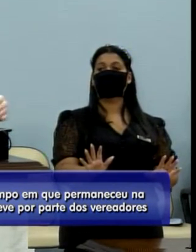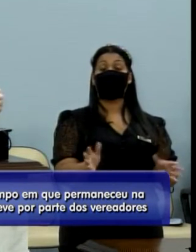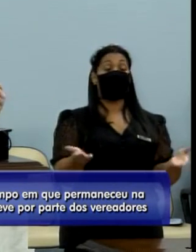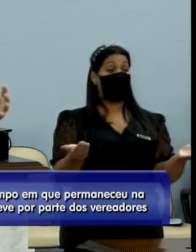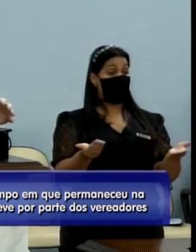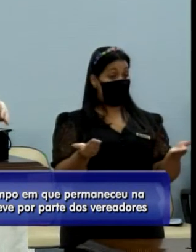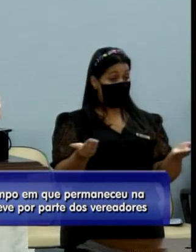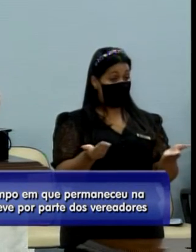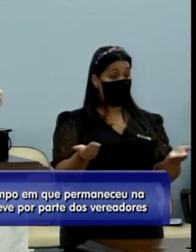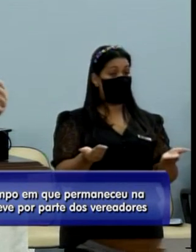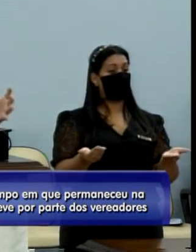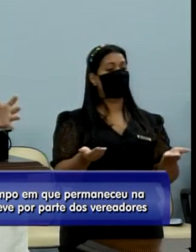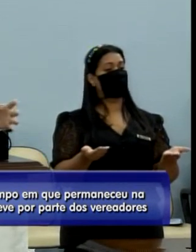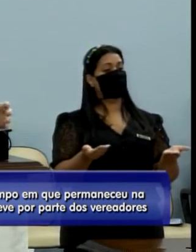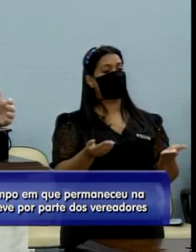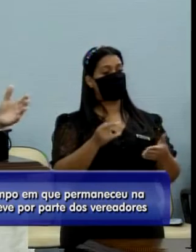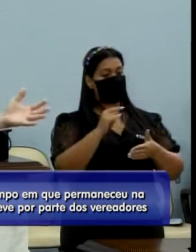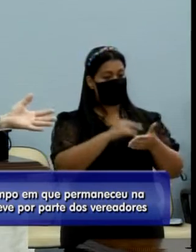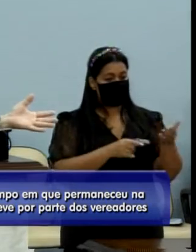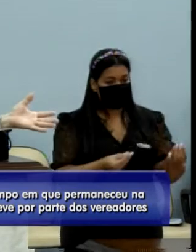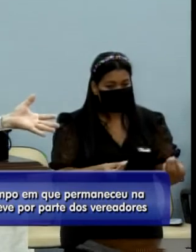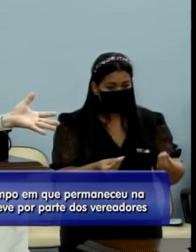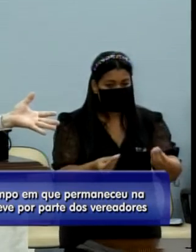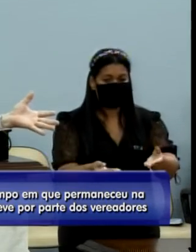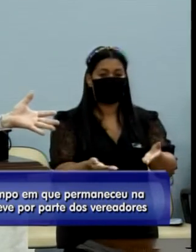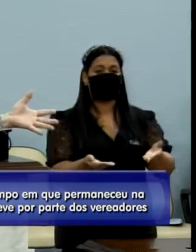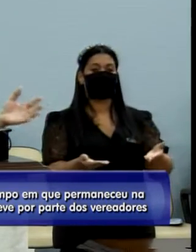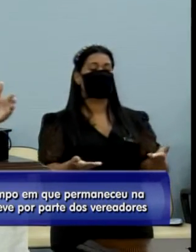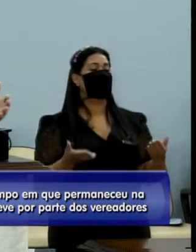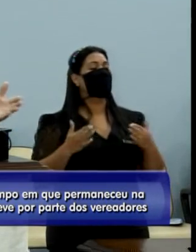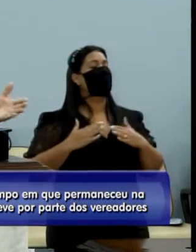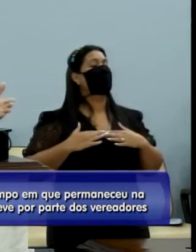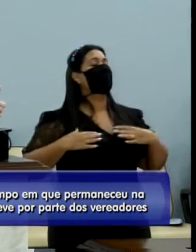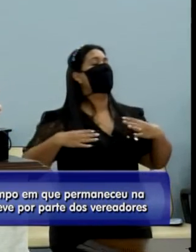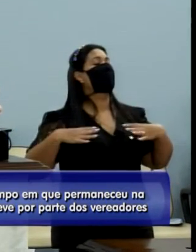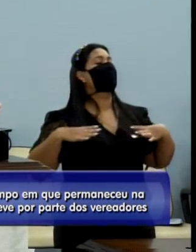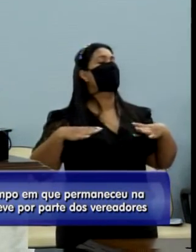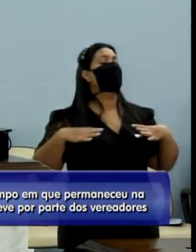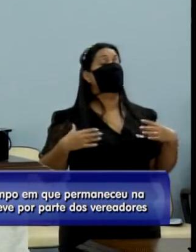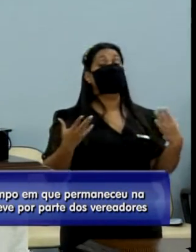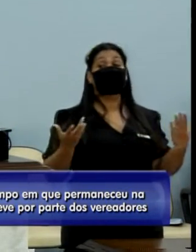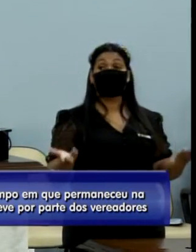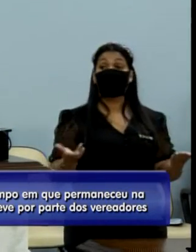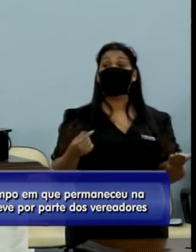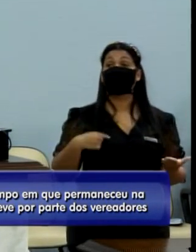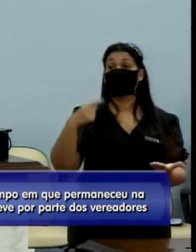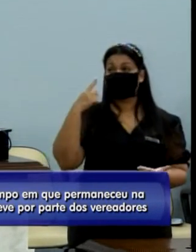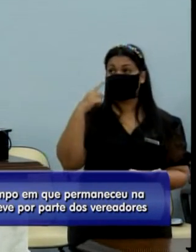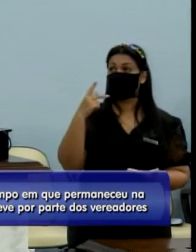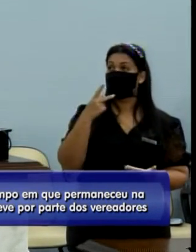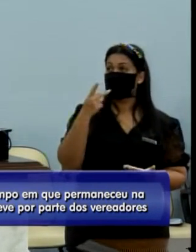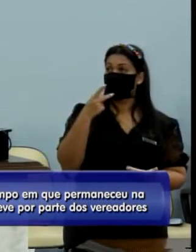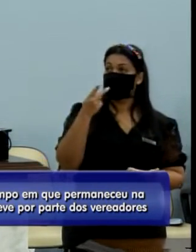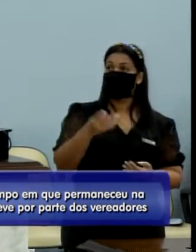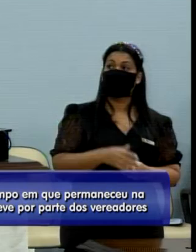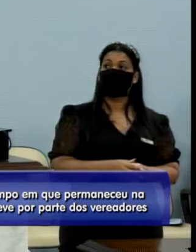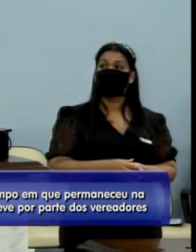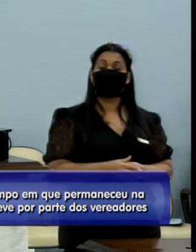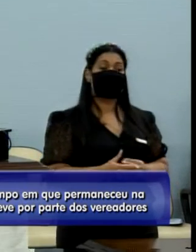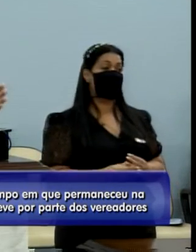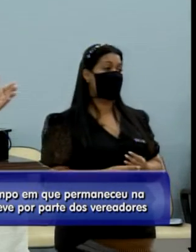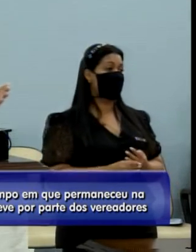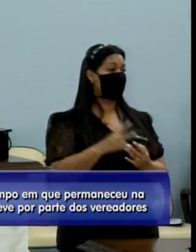hoje elas vão lá é receita na mão é mordomia Então eu acho que que nós estava falando o